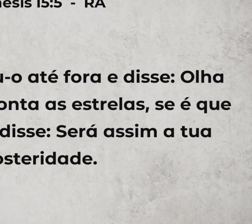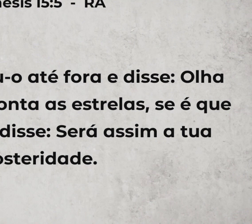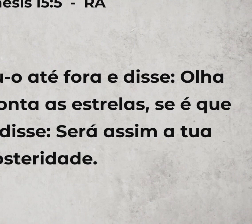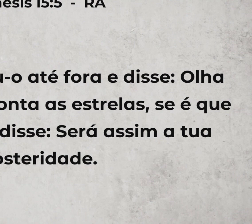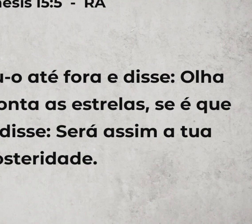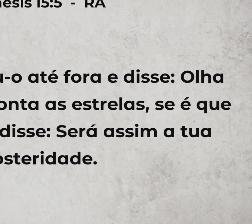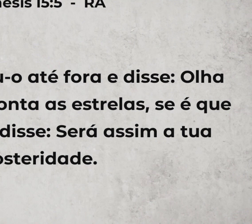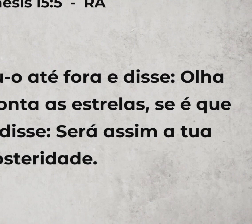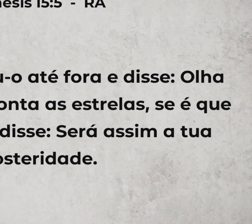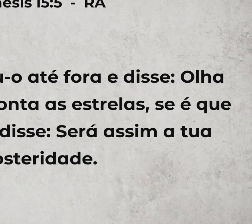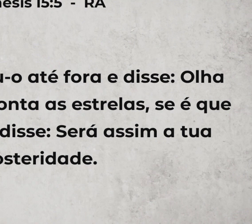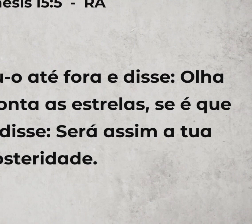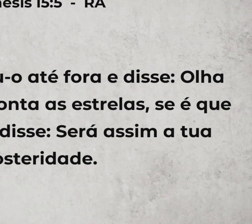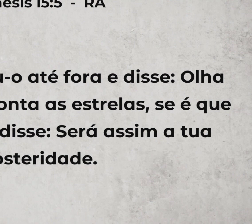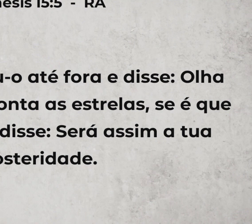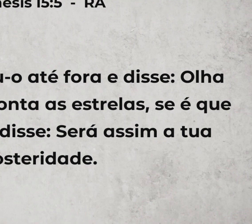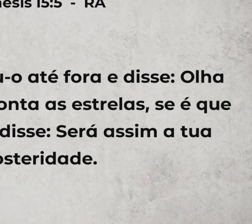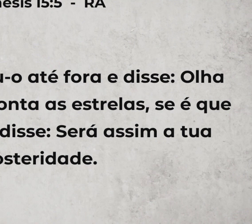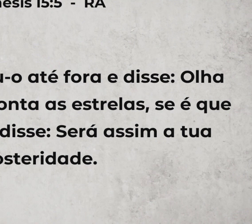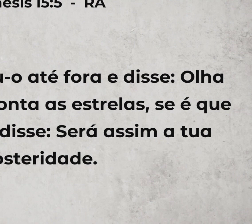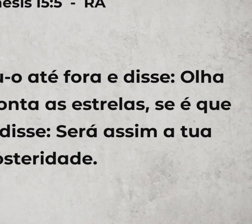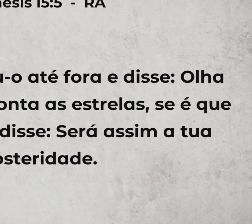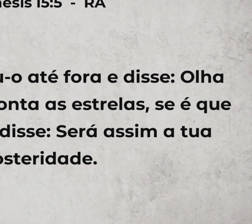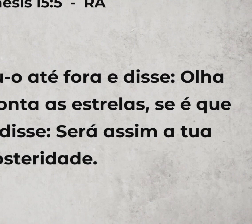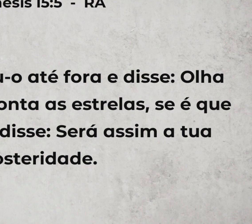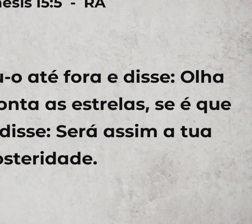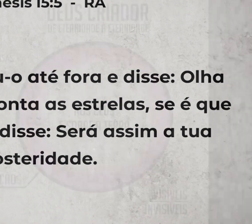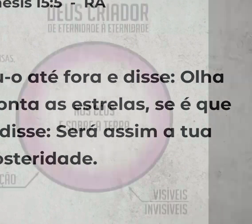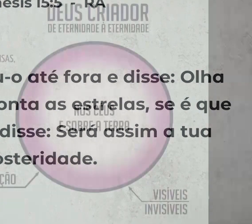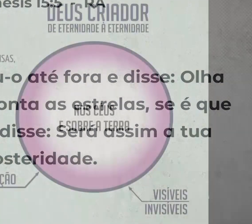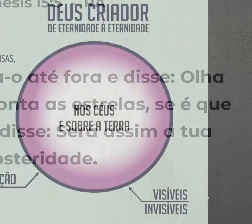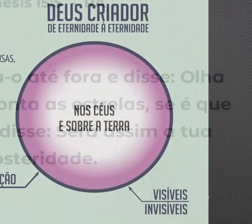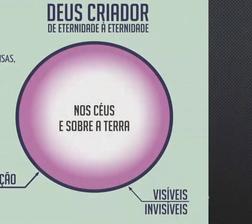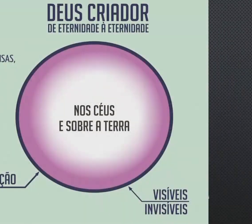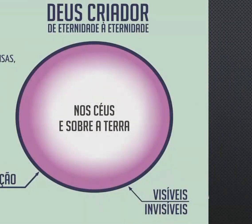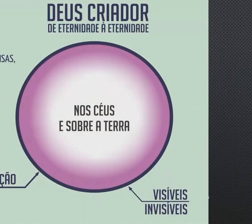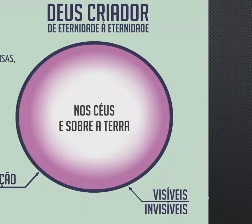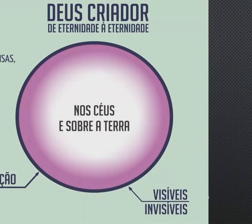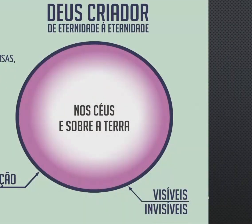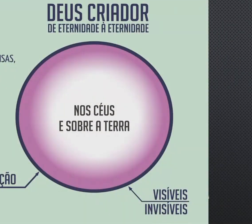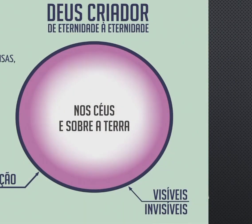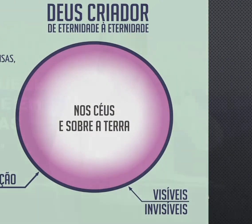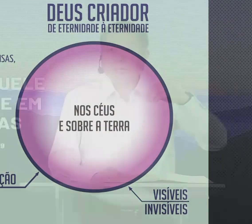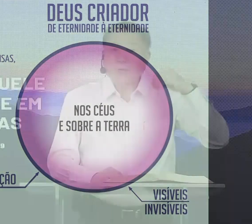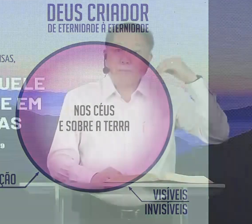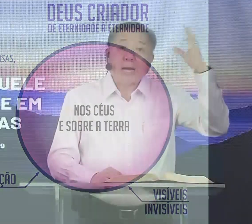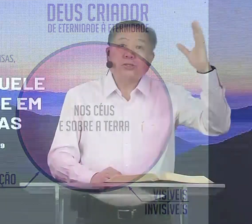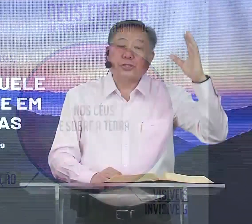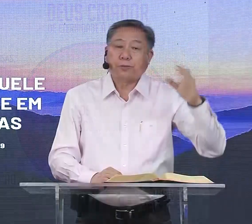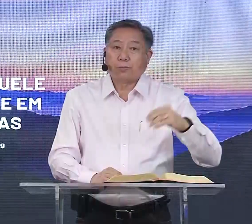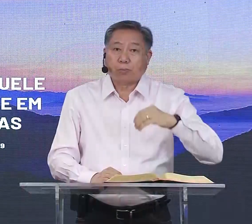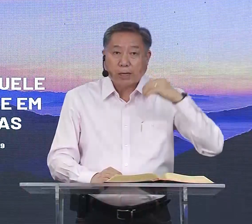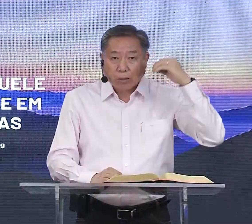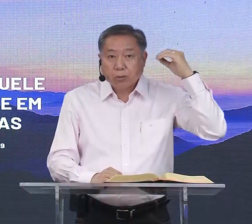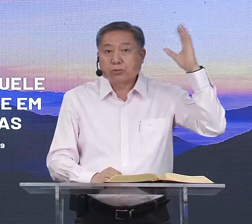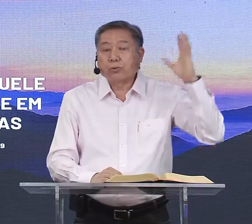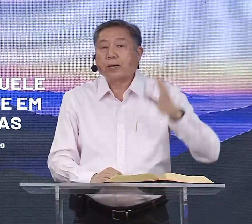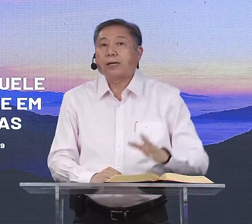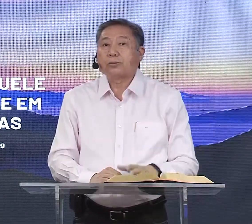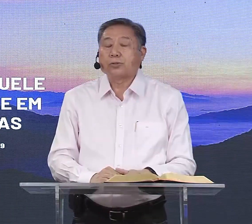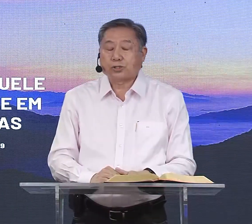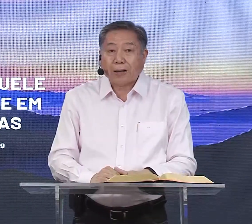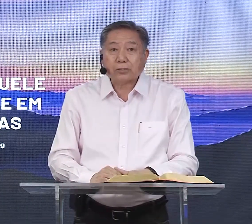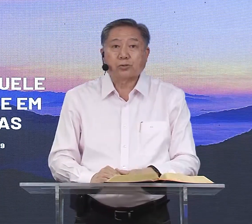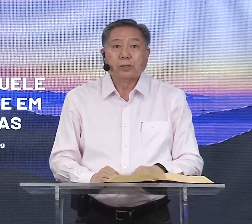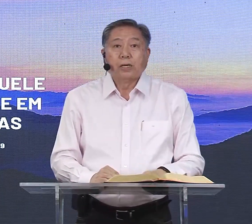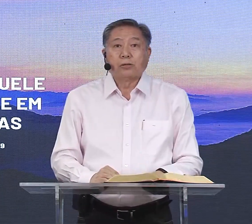mal à nossa atmosfera. Então, se um dia nós pudermos viajar para a Lua, viajar para Marte ou para outro